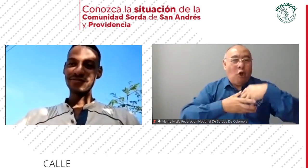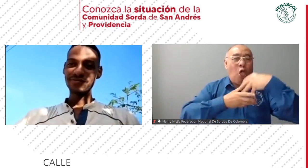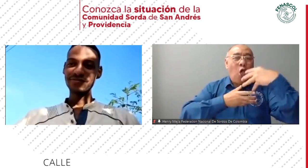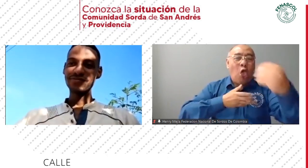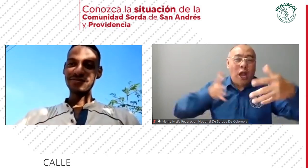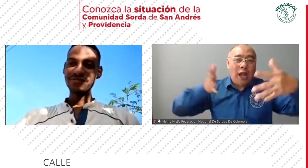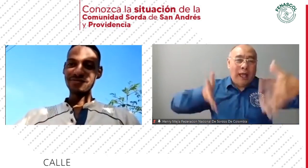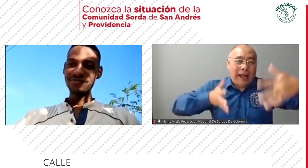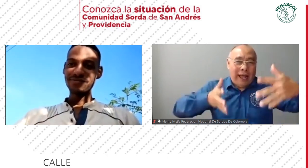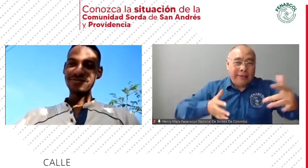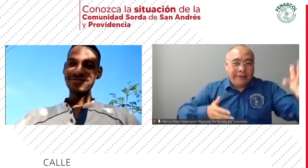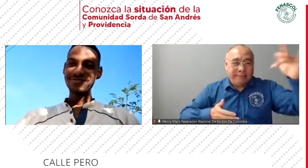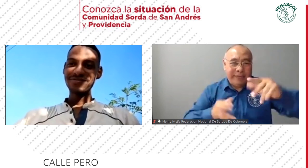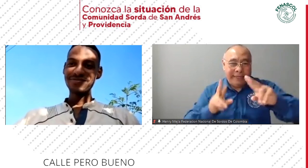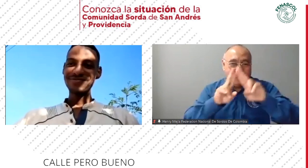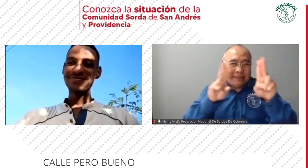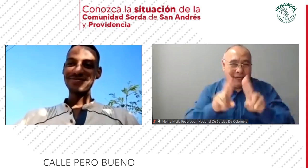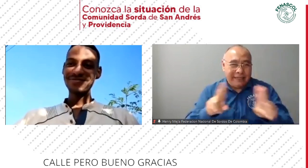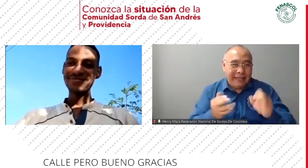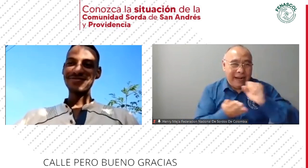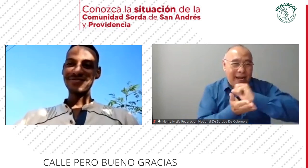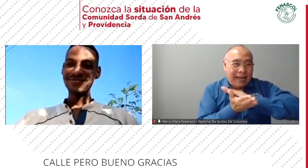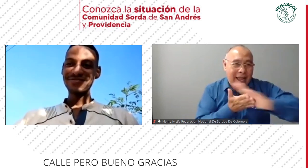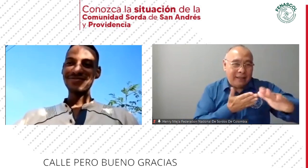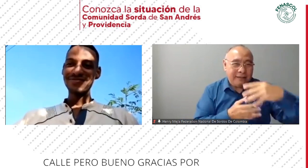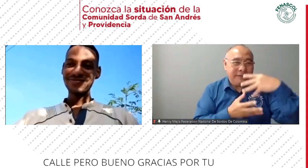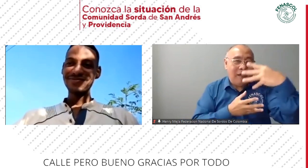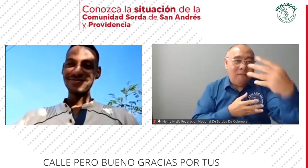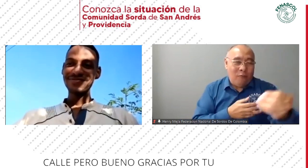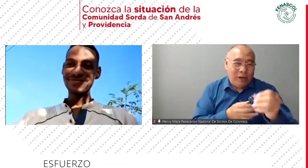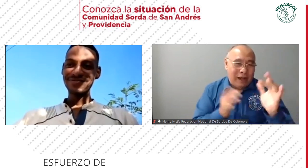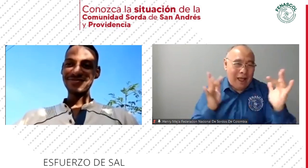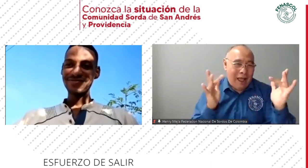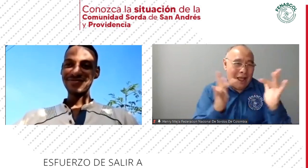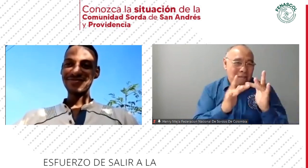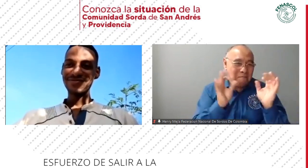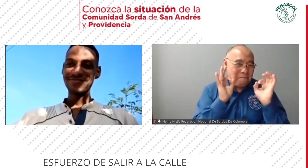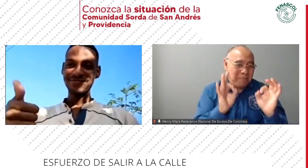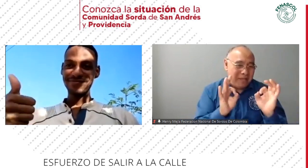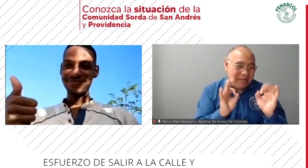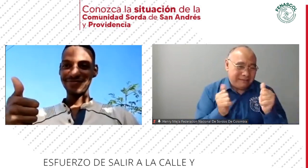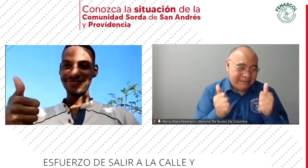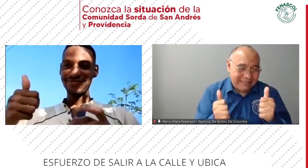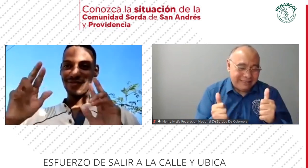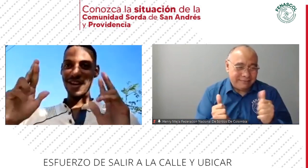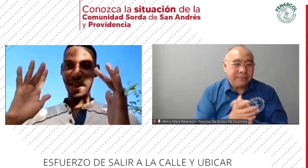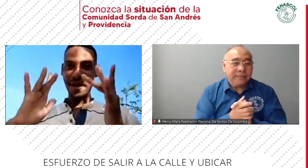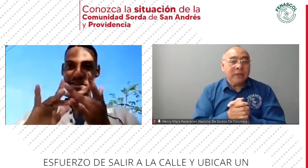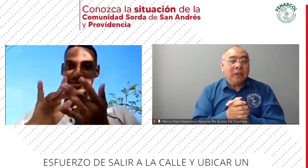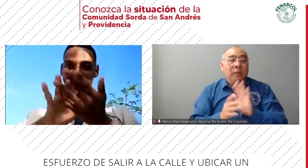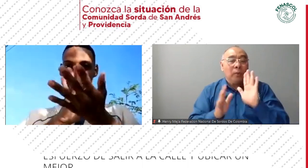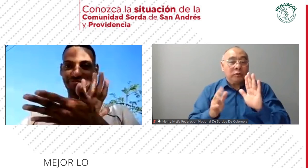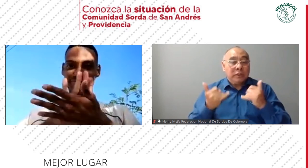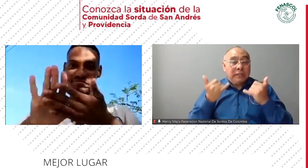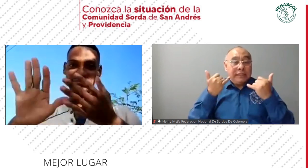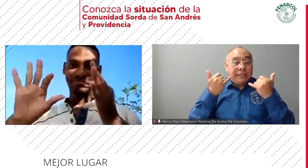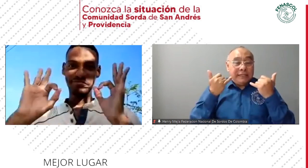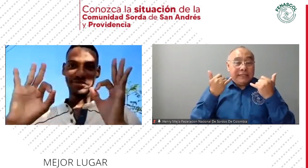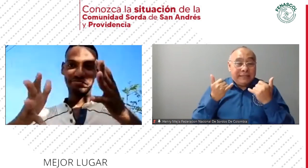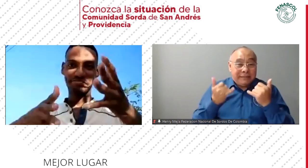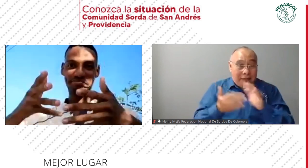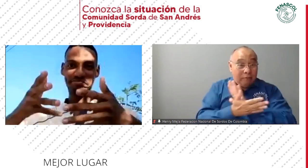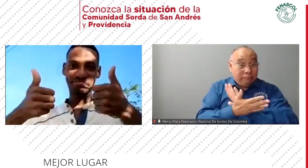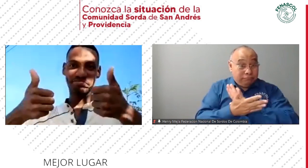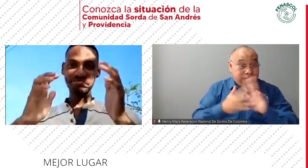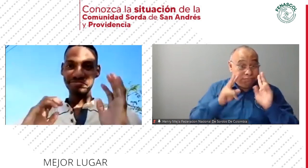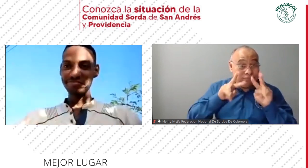calle pero bueno gracias por tu esfuerzo de salir a la calle y ubicar un mejor lugar